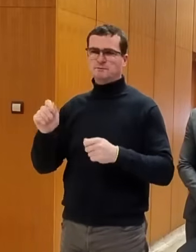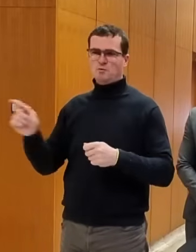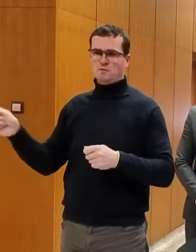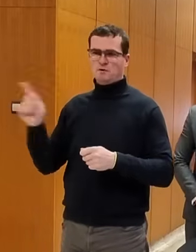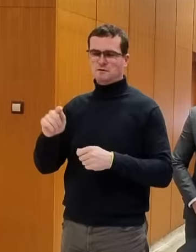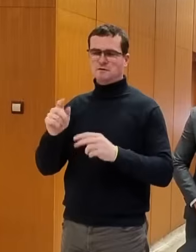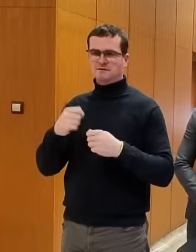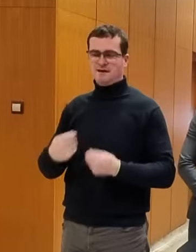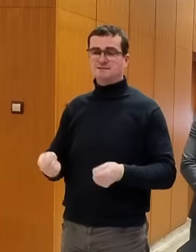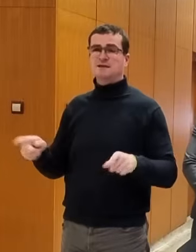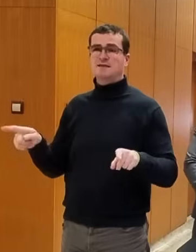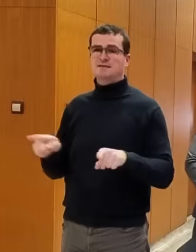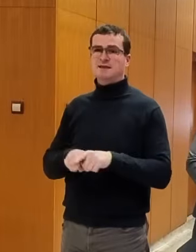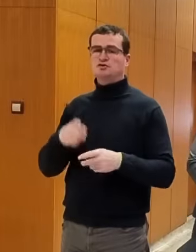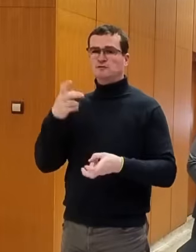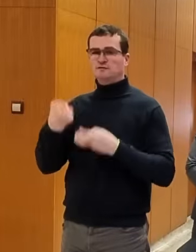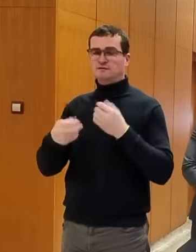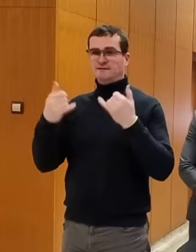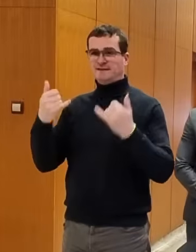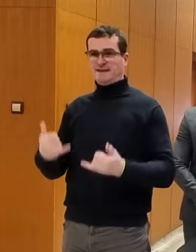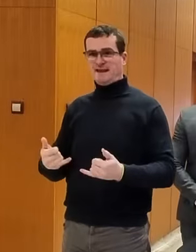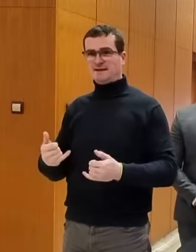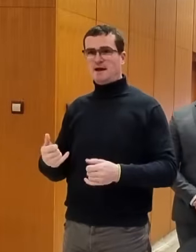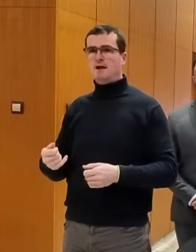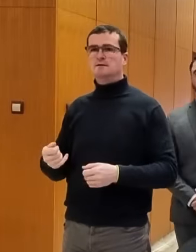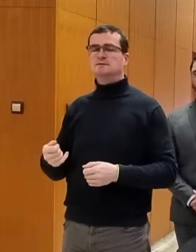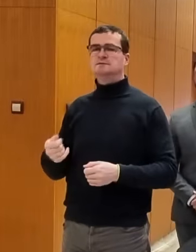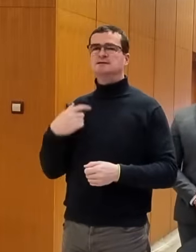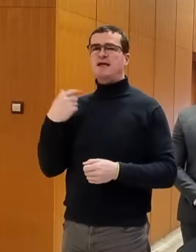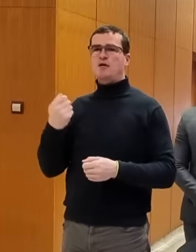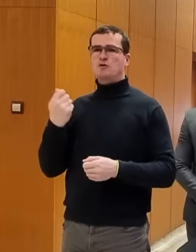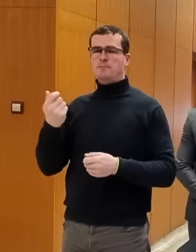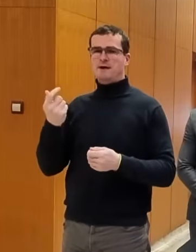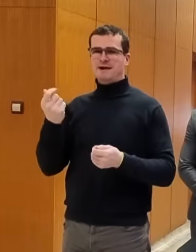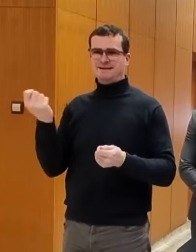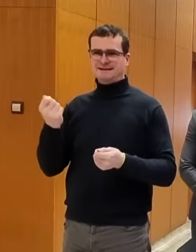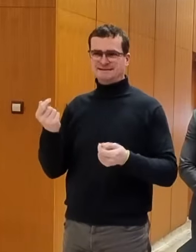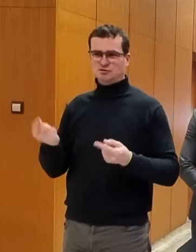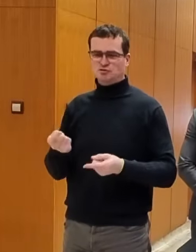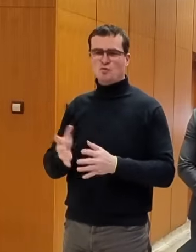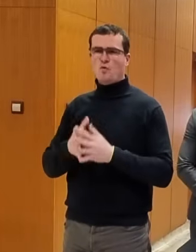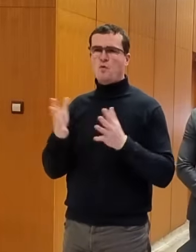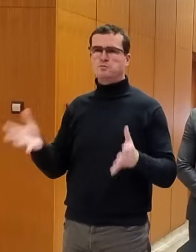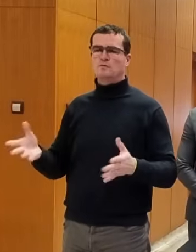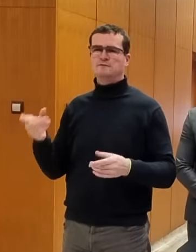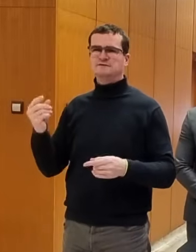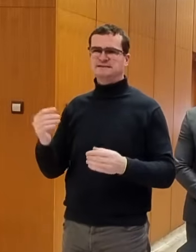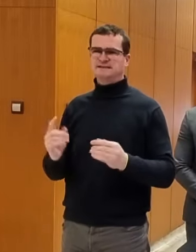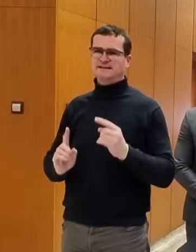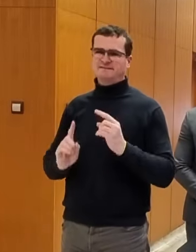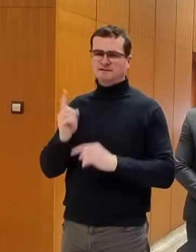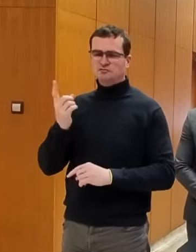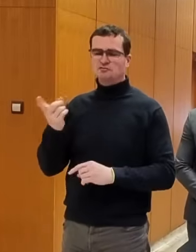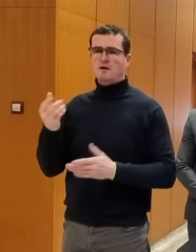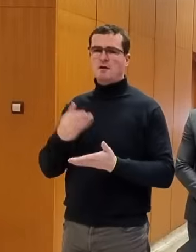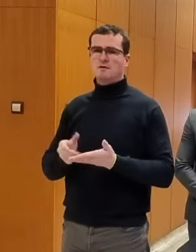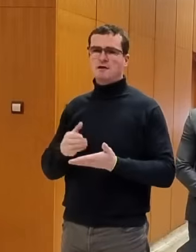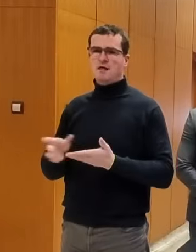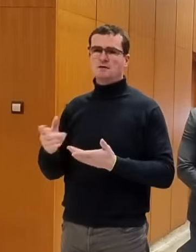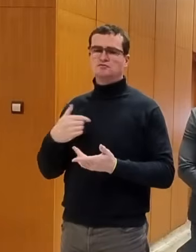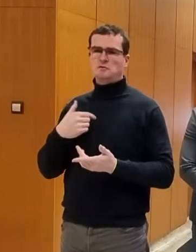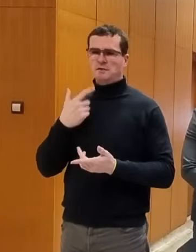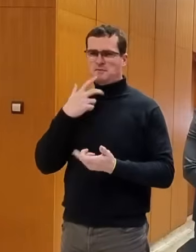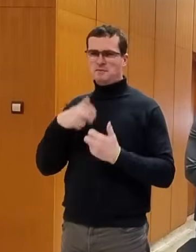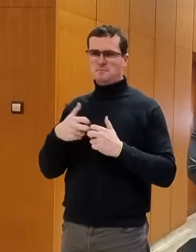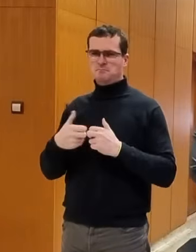špeciálnej prokuratúry. Takisto vyšetrujú aj dnes ekonomické trestné činy v obrovských výškach a ďalšie a nemajú